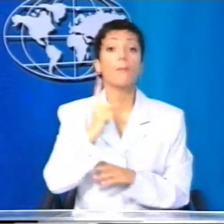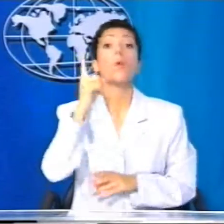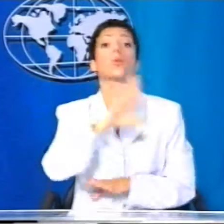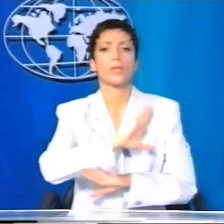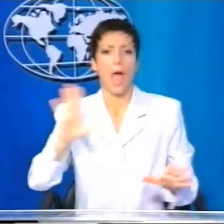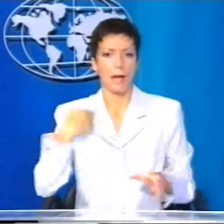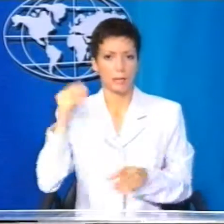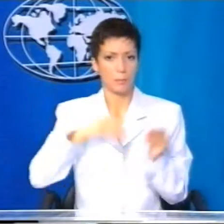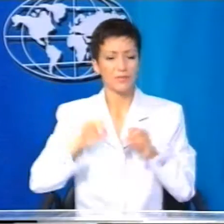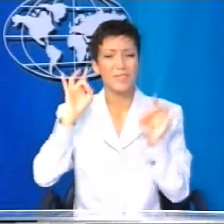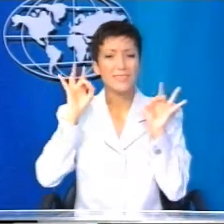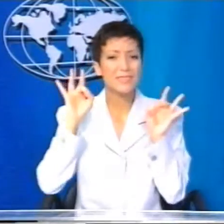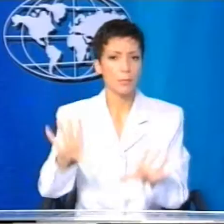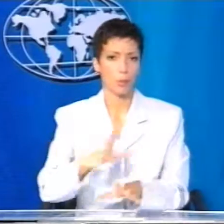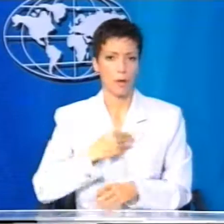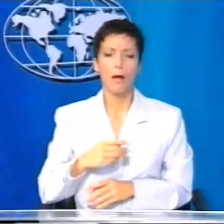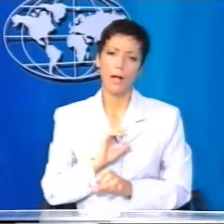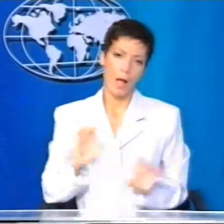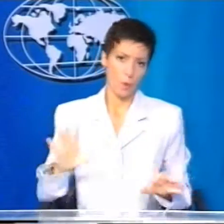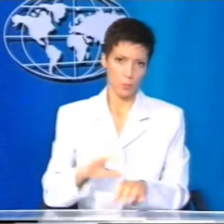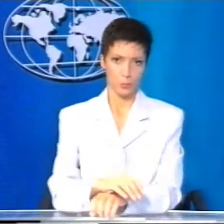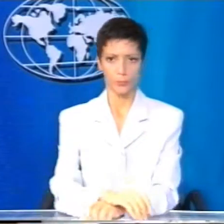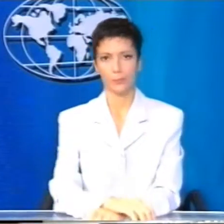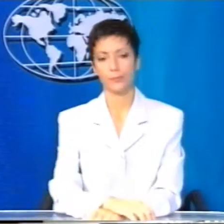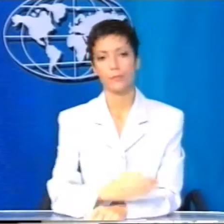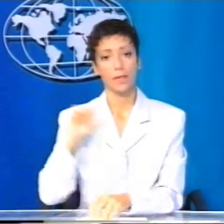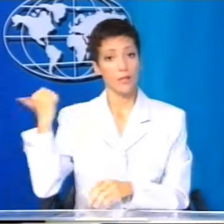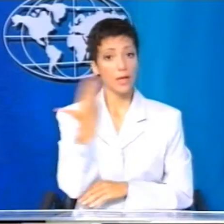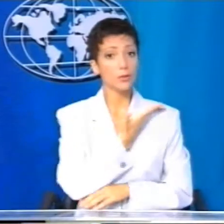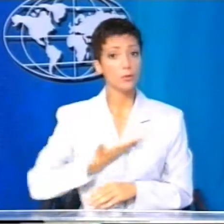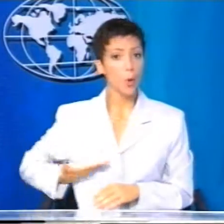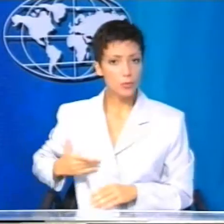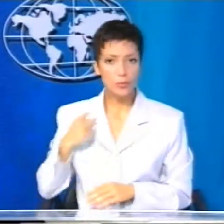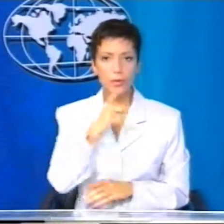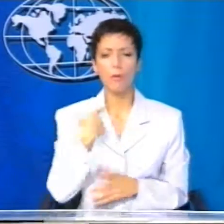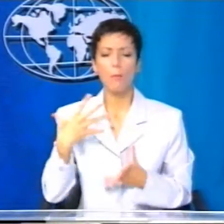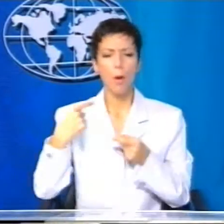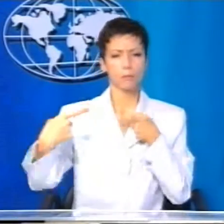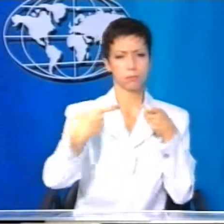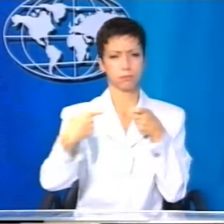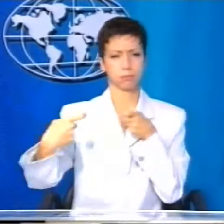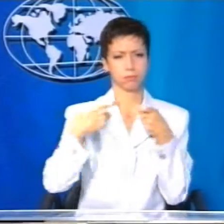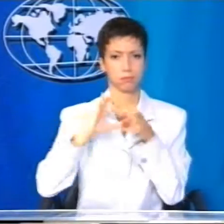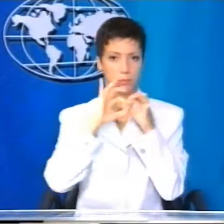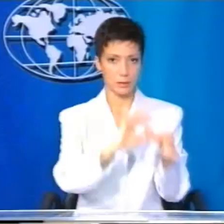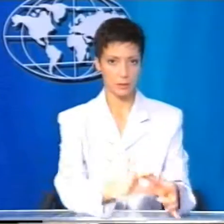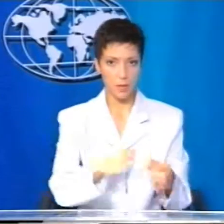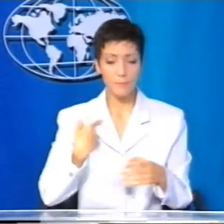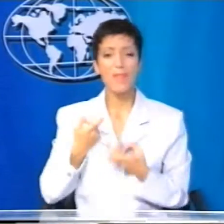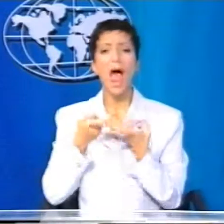Βία επεισόδια σημειώθηκαν χθες στο Κόσοβο ανάμεσα σε στρατιώτες της ειρηνευτικής δύναμης και ελευθέρους σκοπευτές.